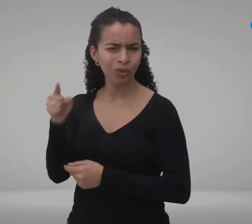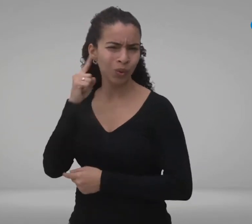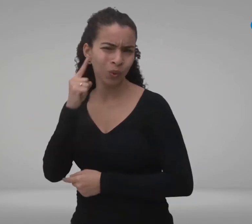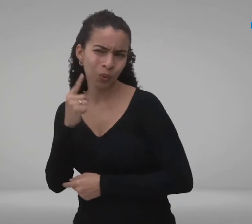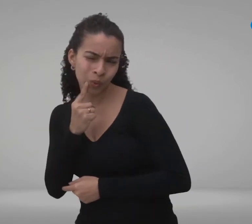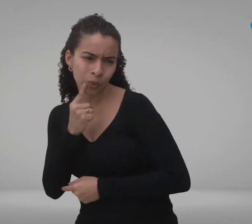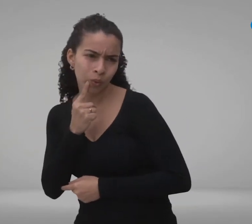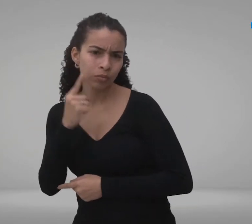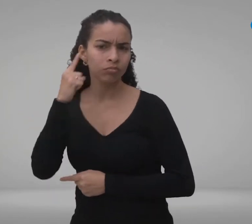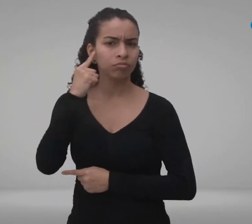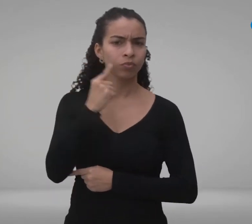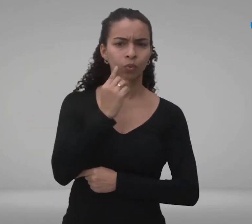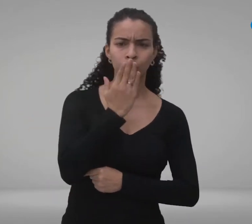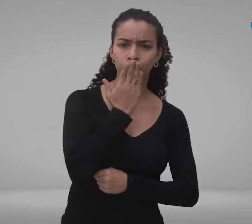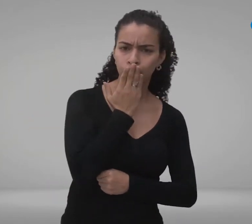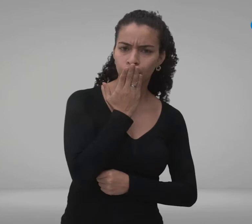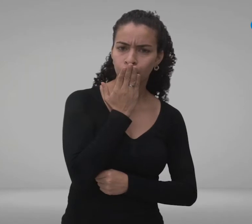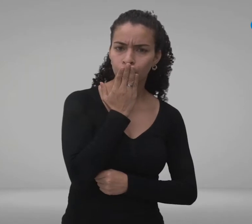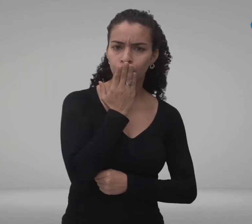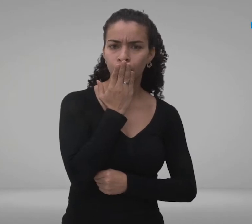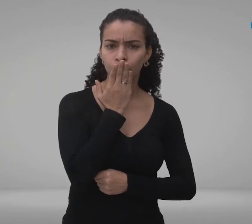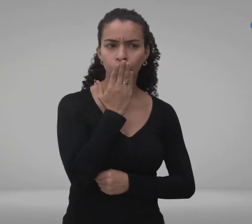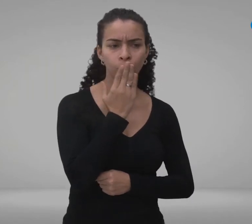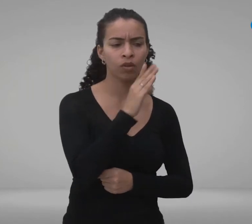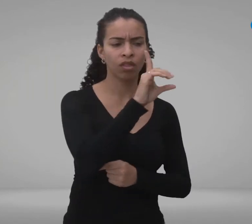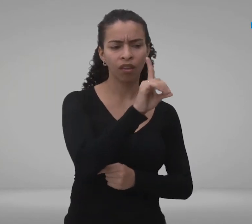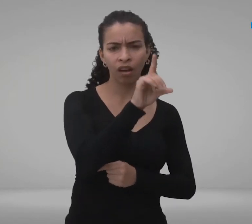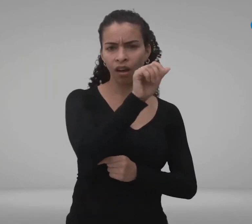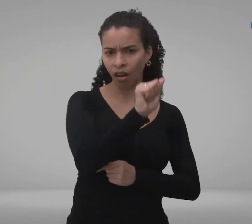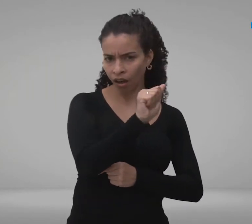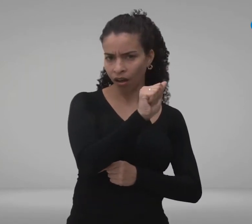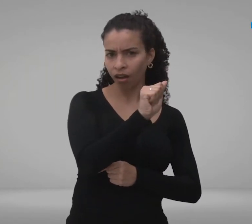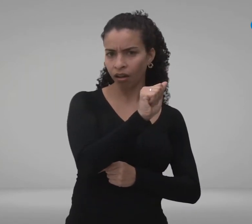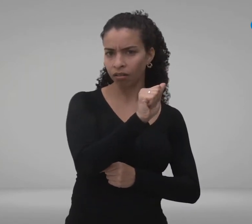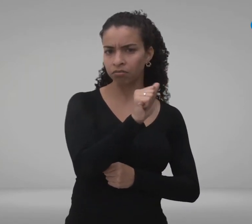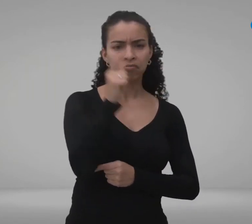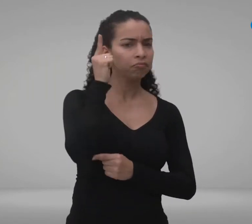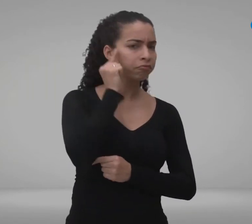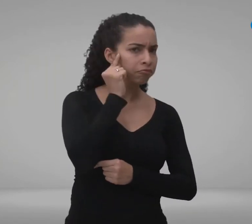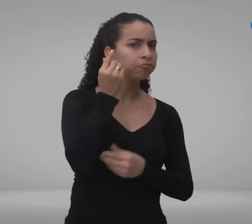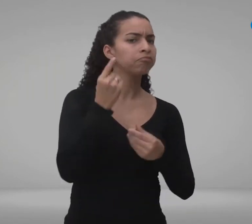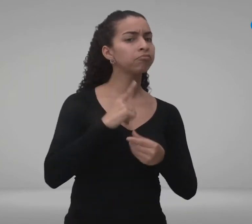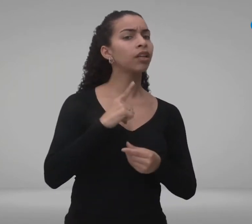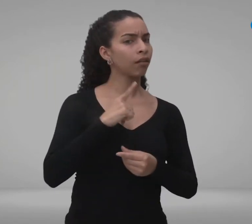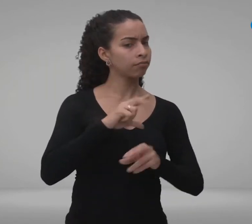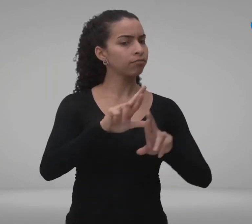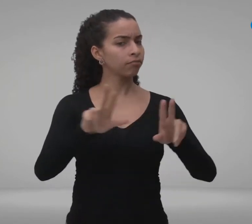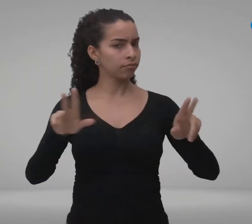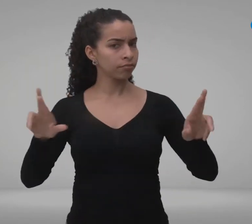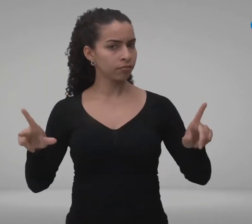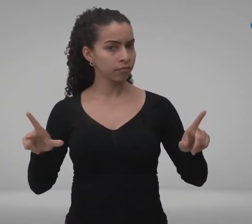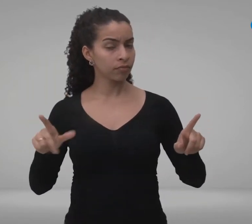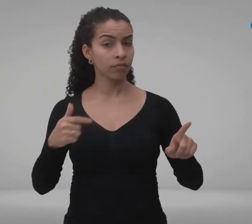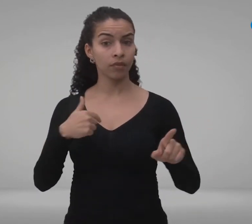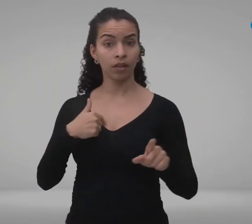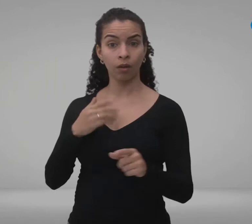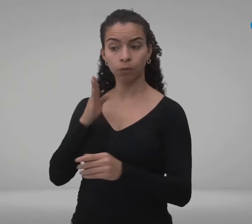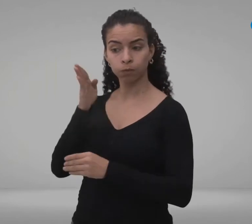Surdo-mudo? Deficiente auditivo? Existem diferenças, ok? Então, a gente sempre se dirige para o surdo como